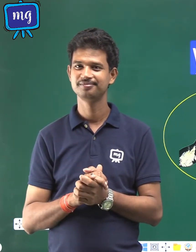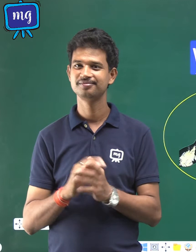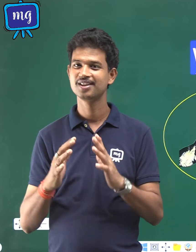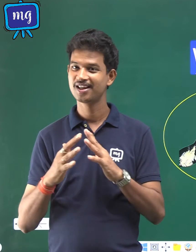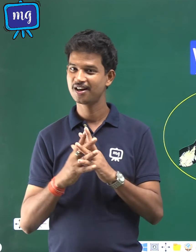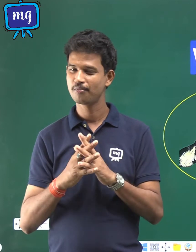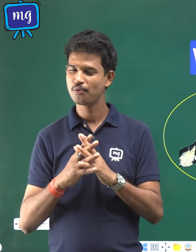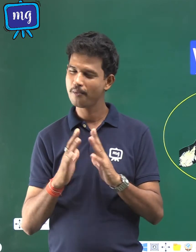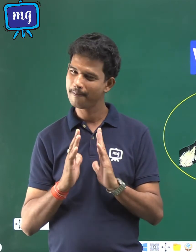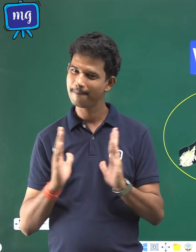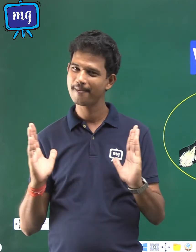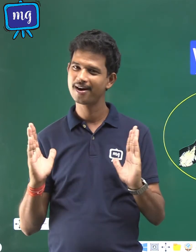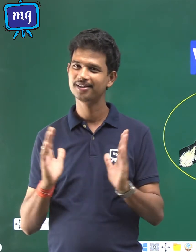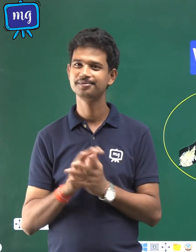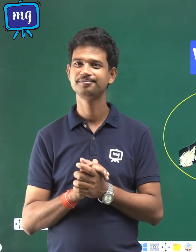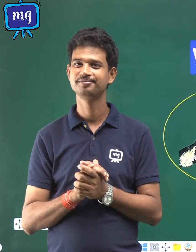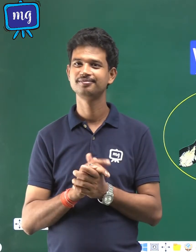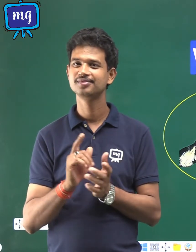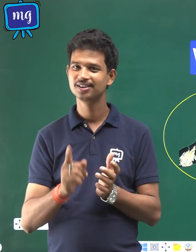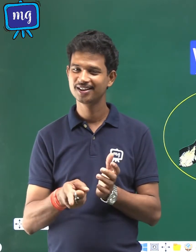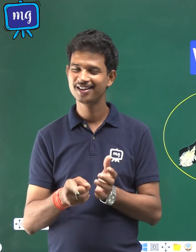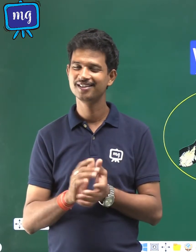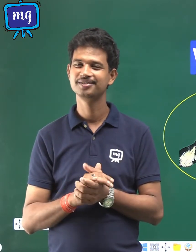कैपिटल W है और यह